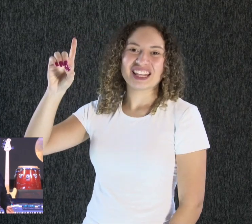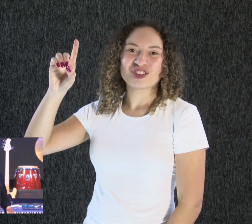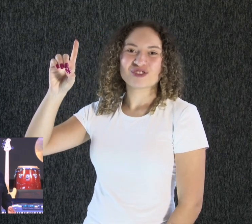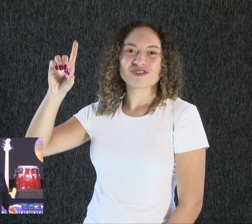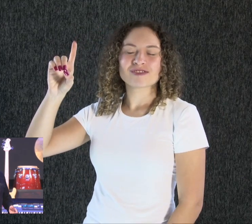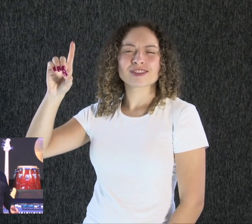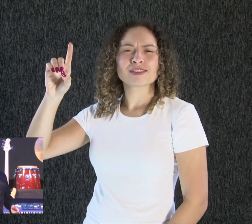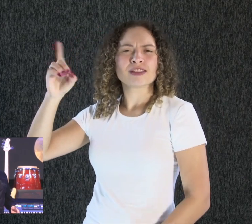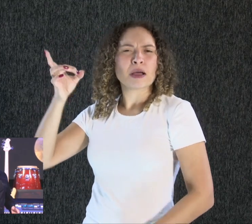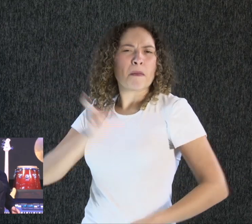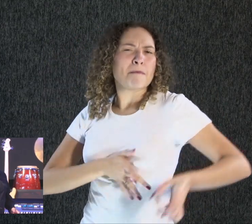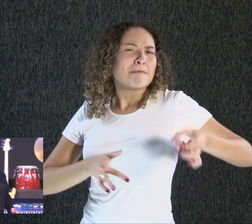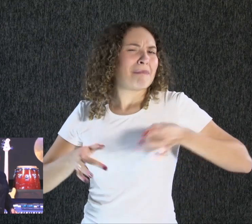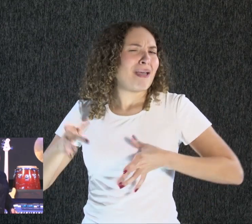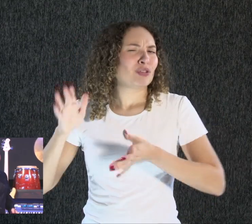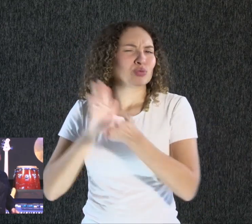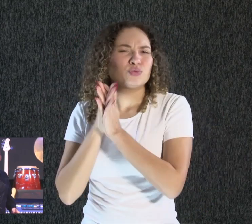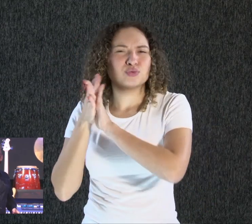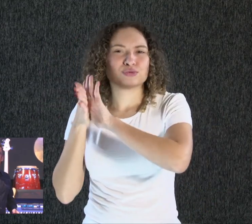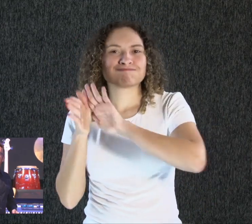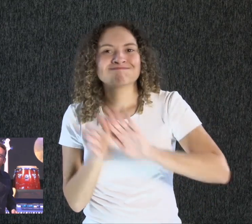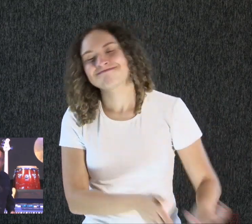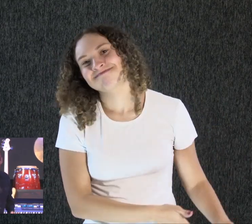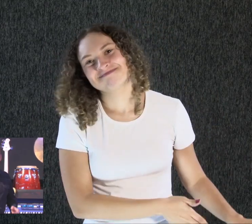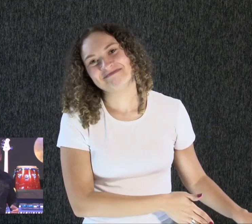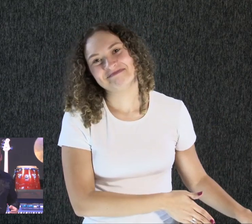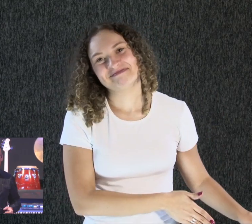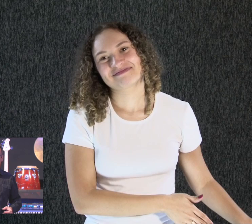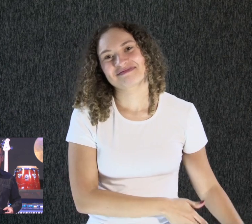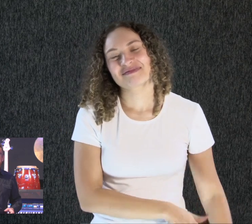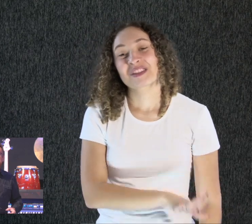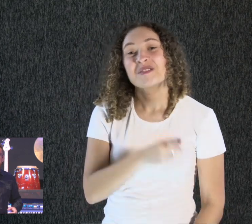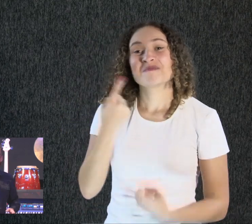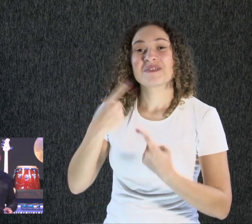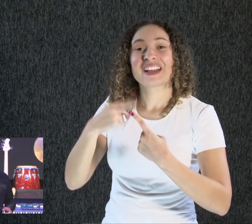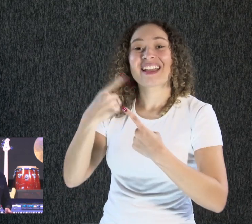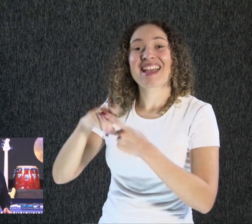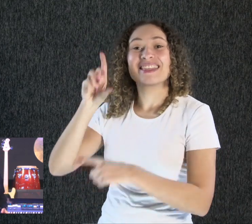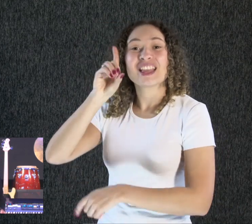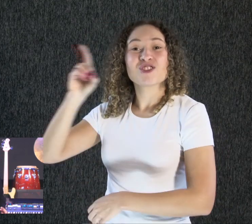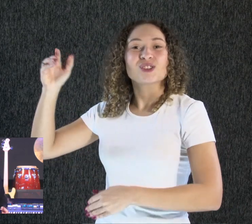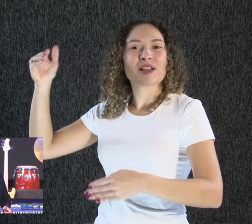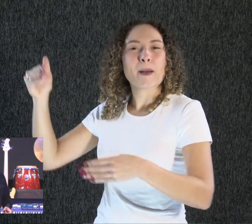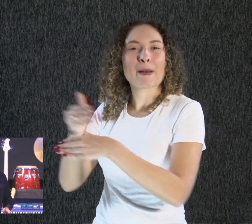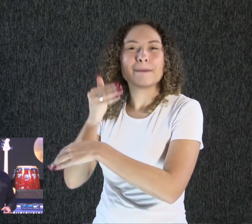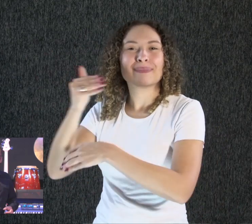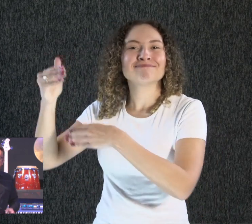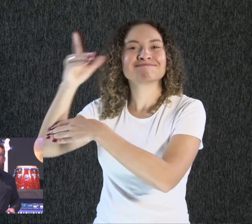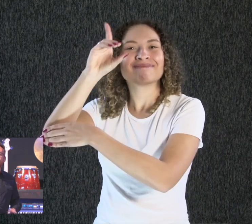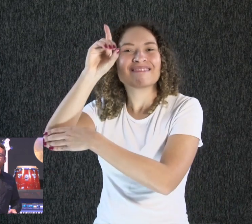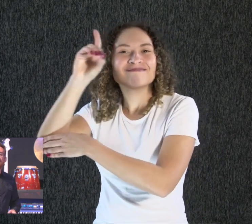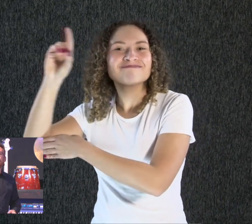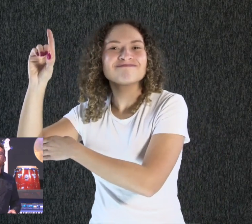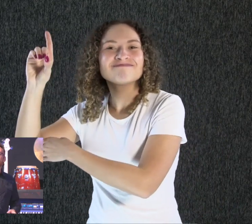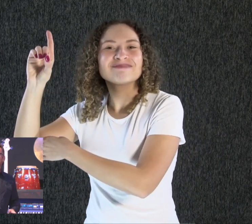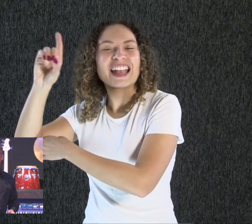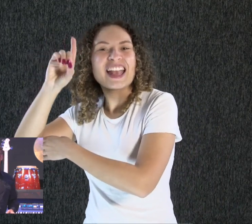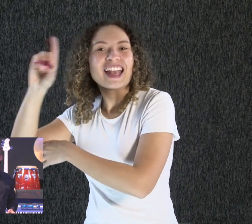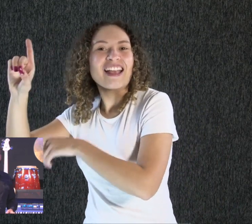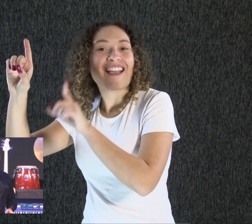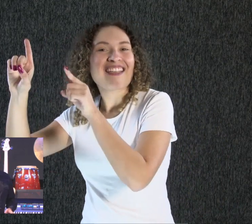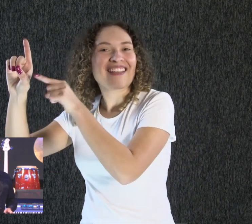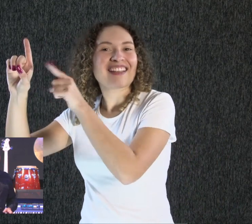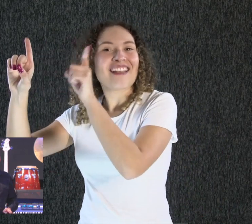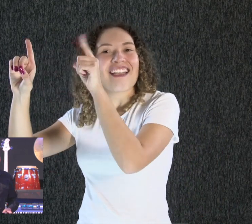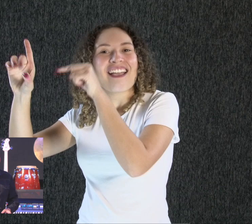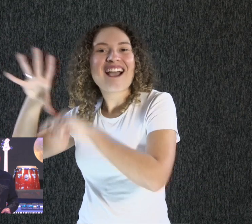que Deus lança fora todo medo. A presença do perfeito amor lança fora todo